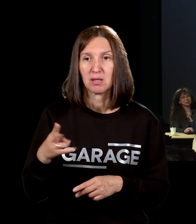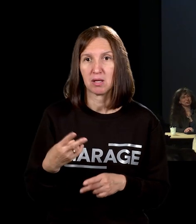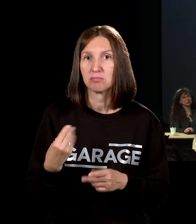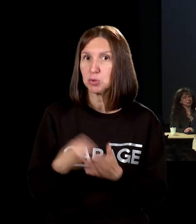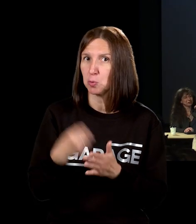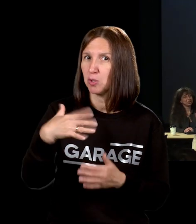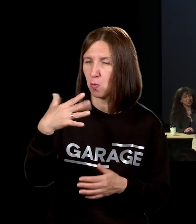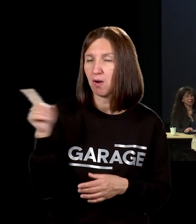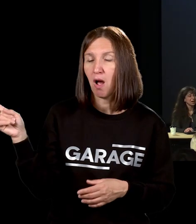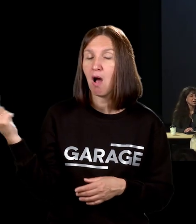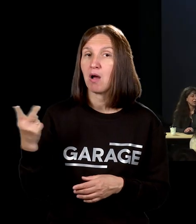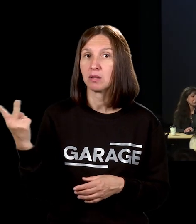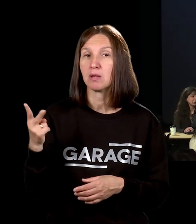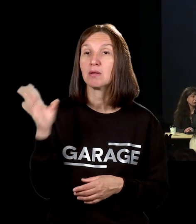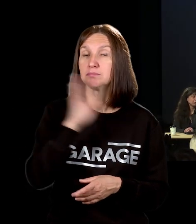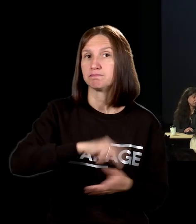мир-любовь, да, стиле.